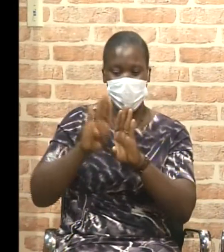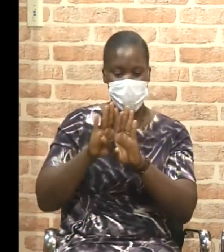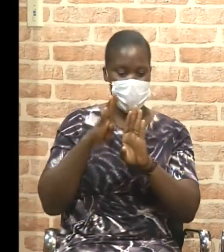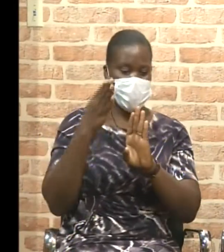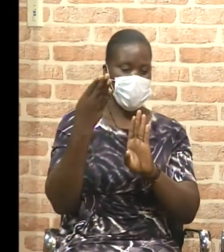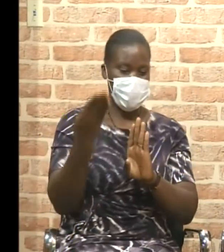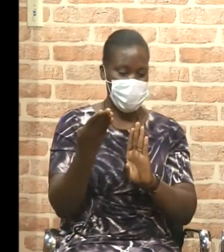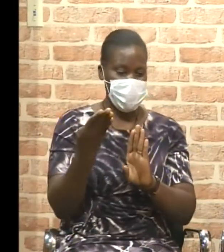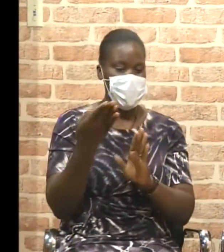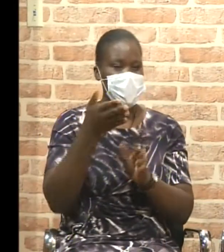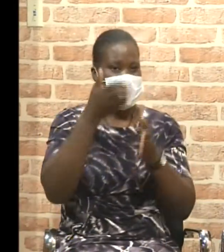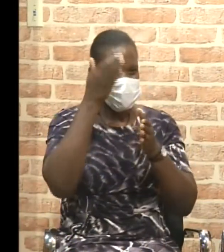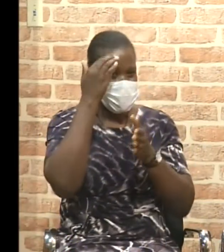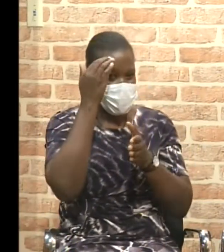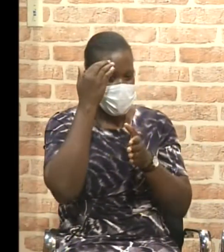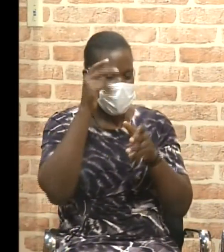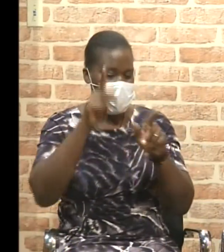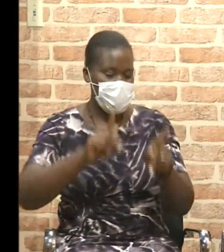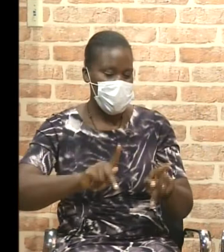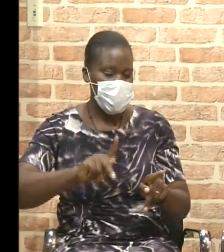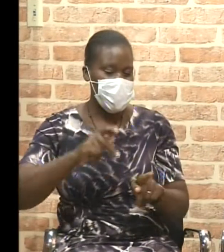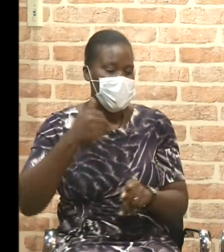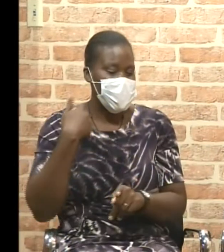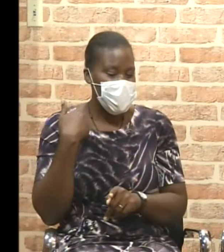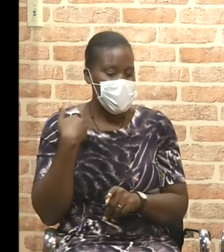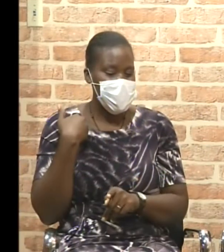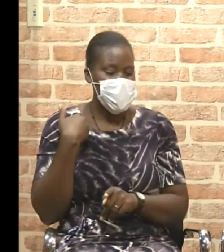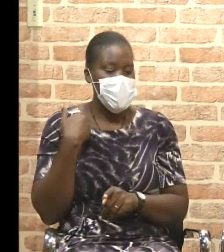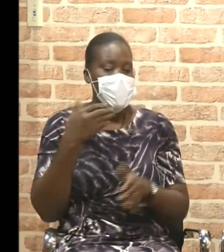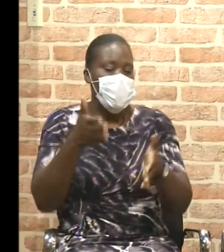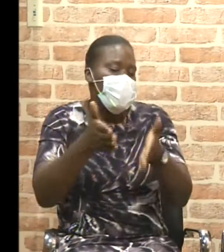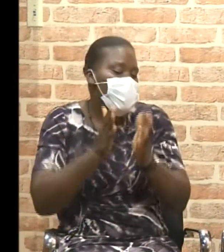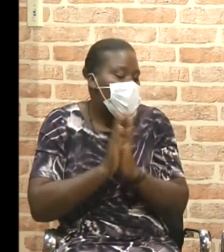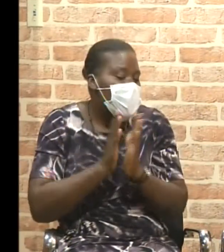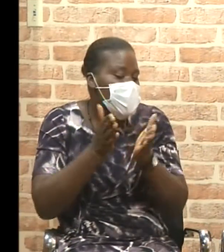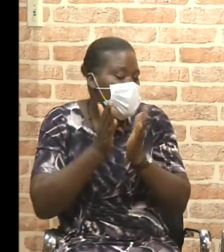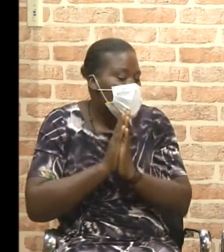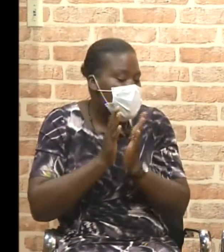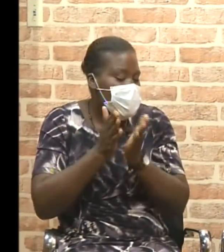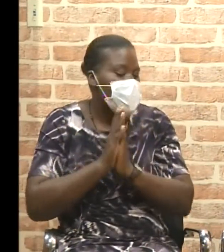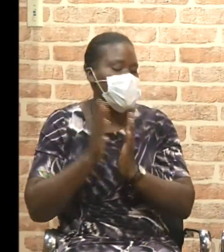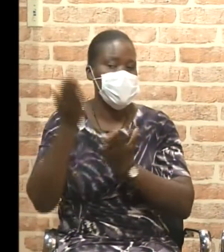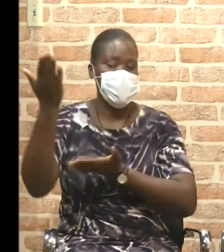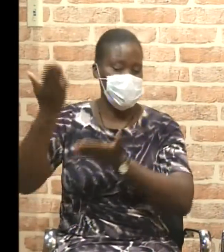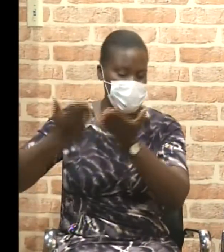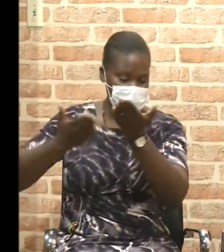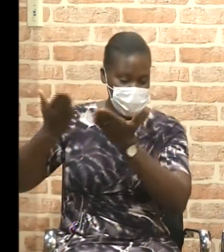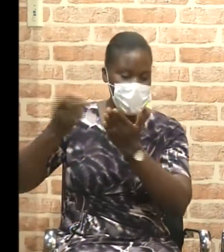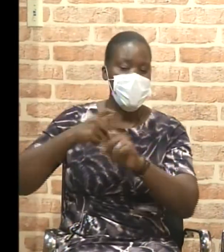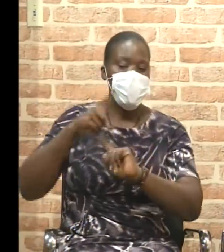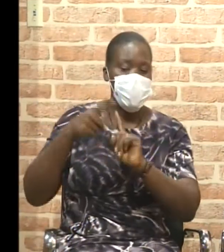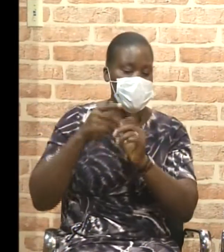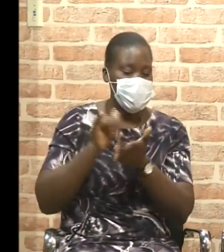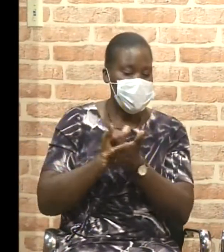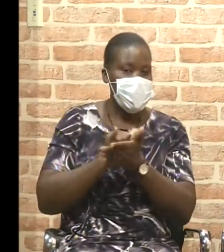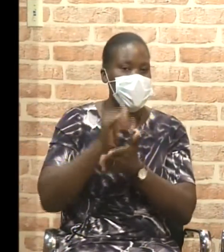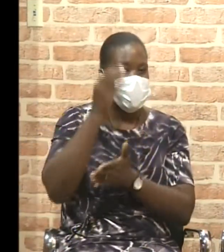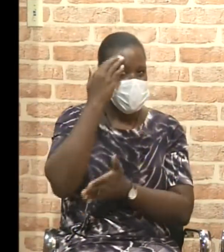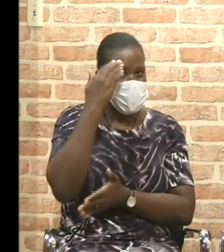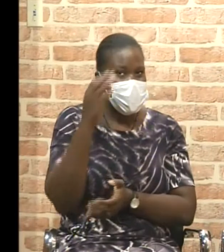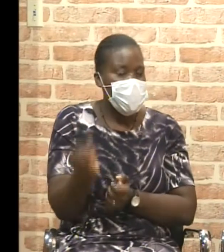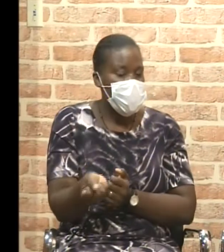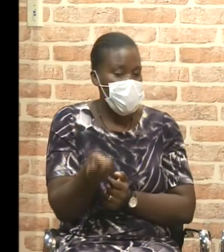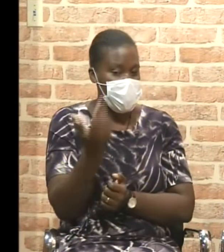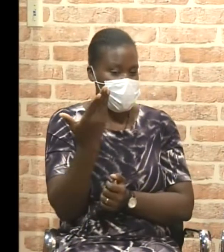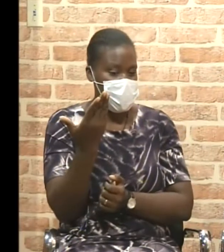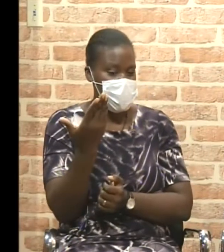gens qui ont une prothèse, c'est leur que nous avons au moins adressé à ce service là ça n'a pas capable de gagner une quantité. Yo. Actuellement, puisque tu as un corona